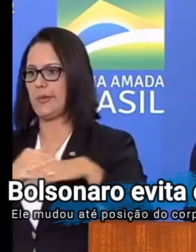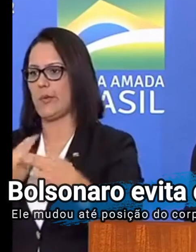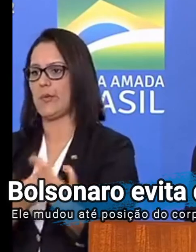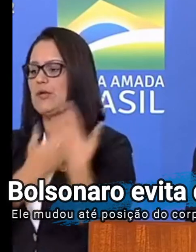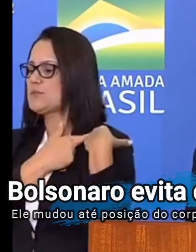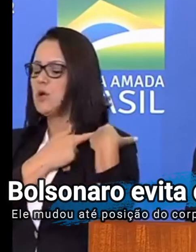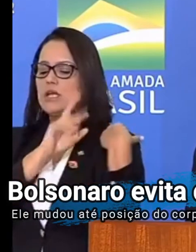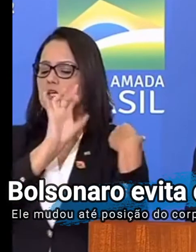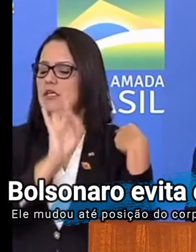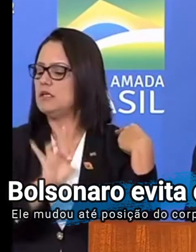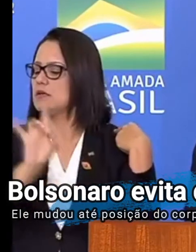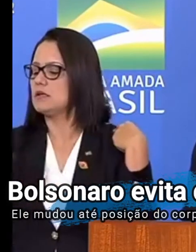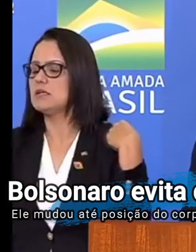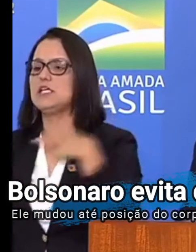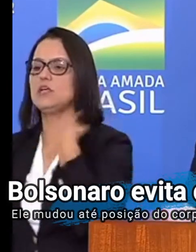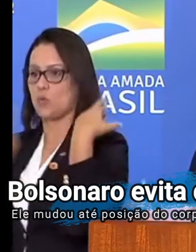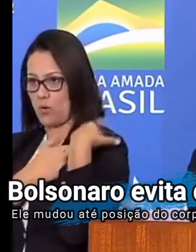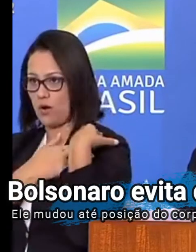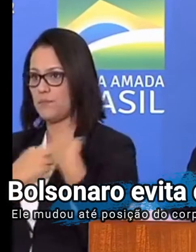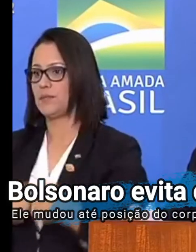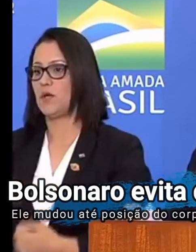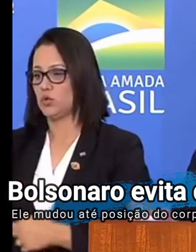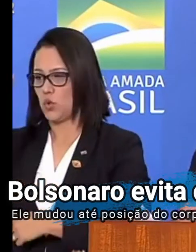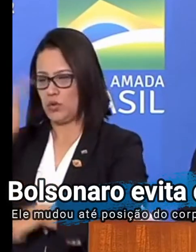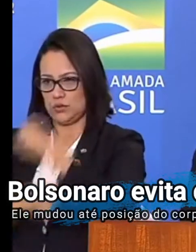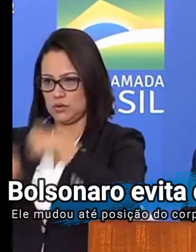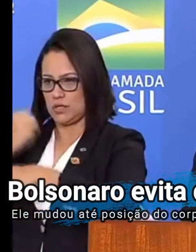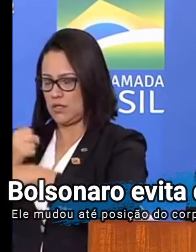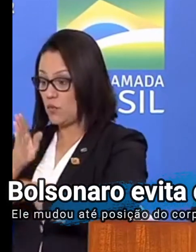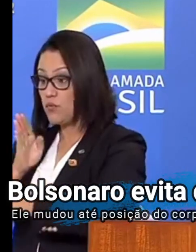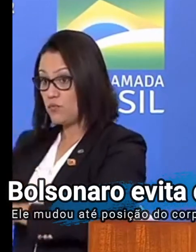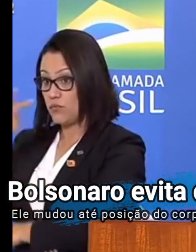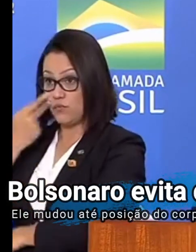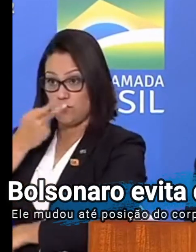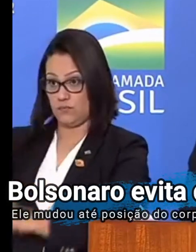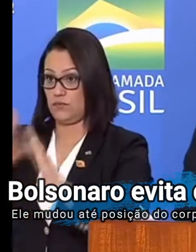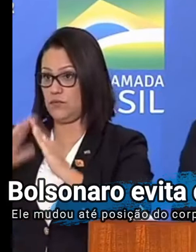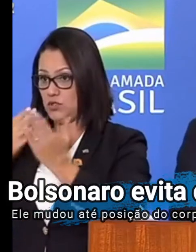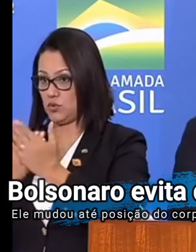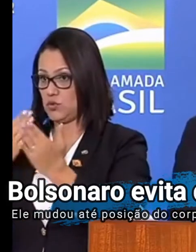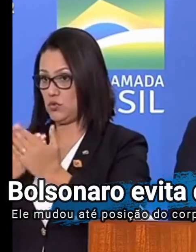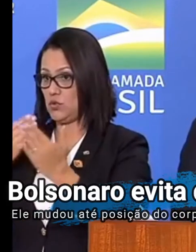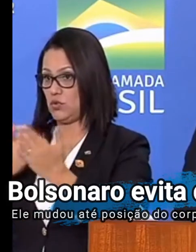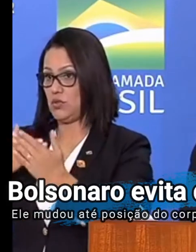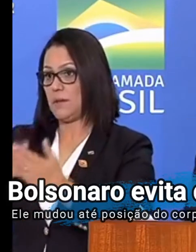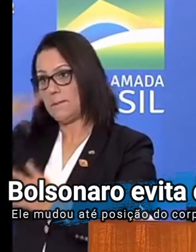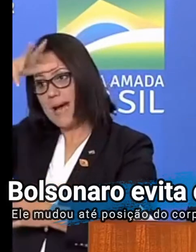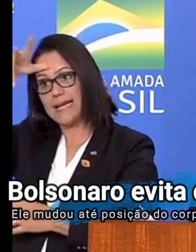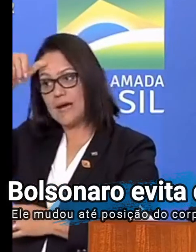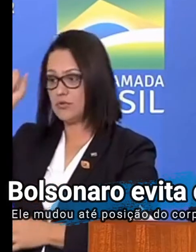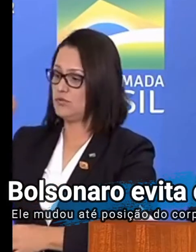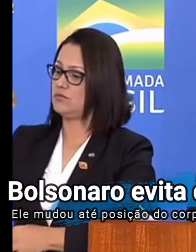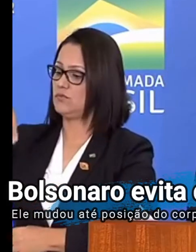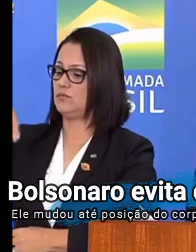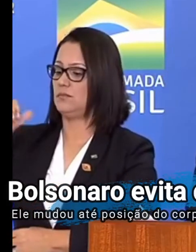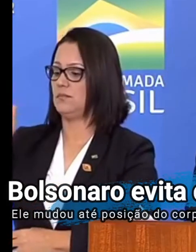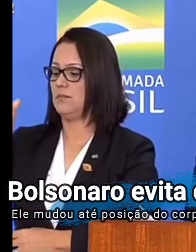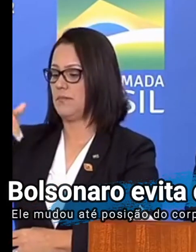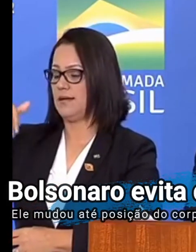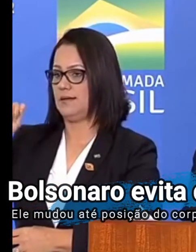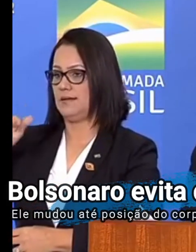responsabilidade estive visitando há dois anos uma dessas escolas em manaus o local realmente